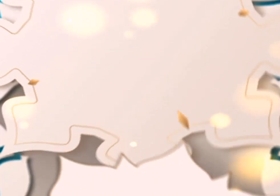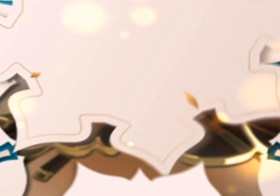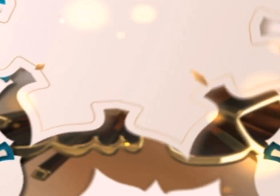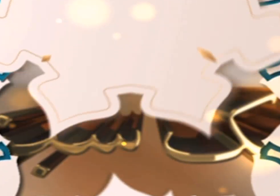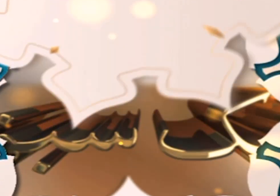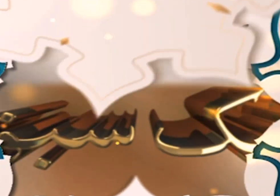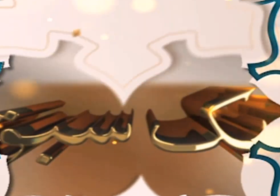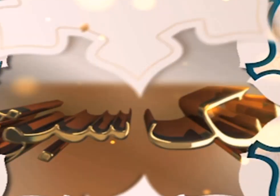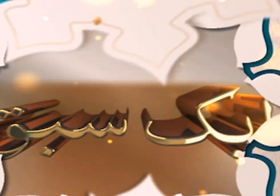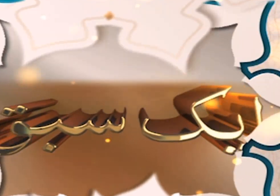واقعات سے،